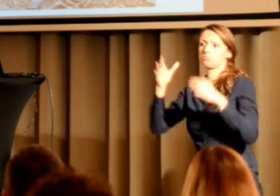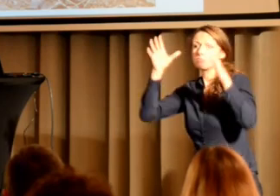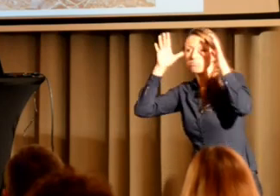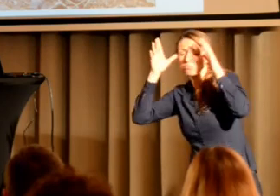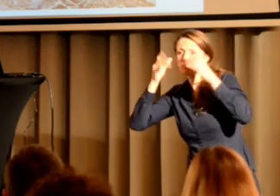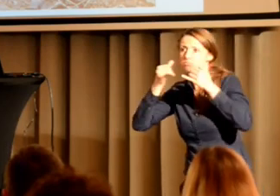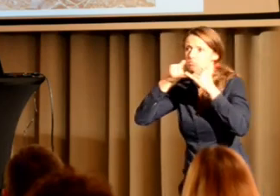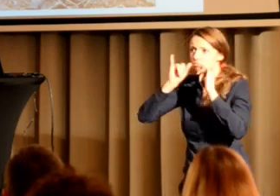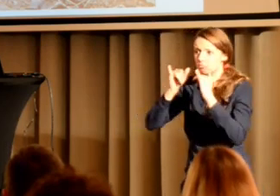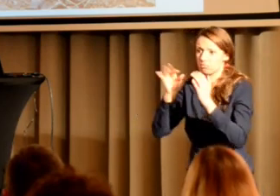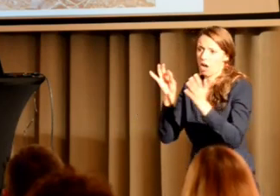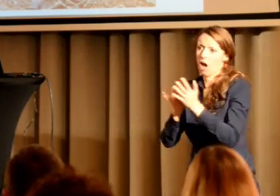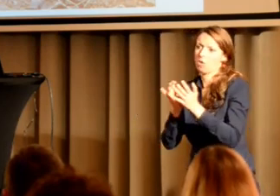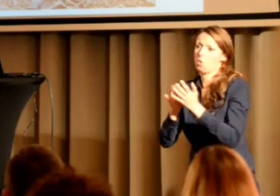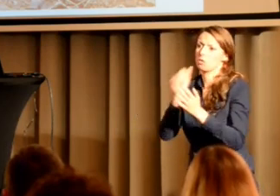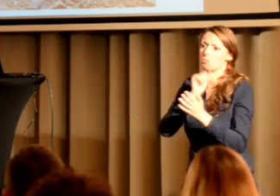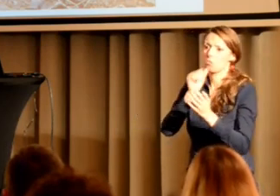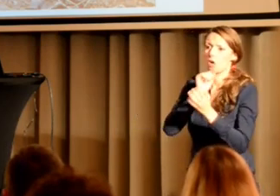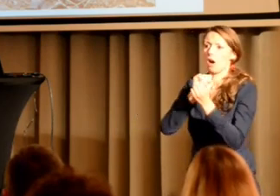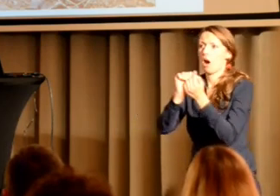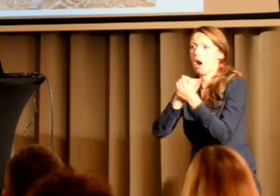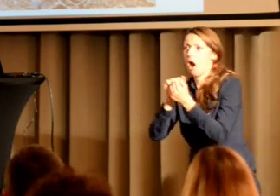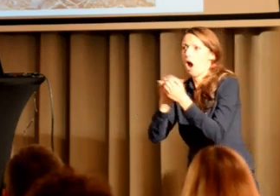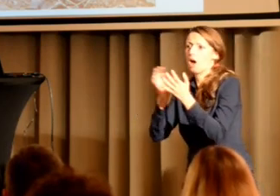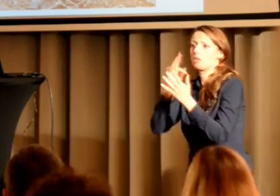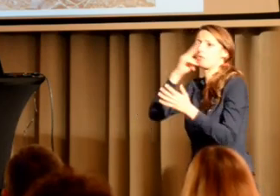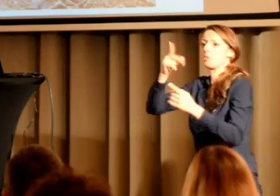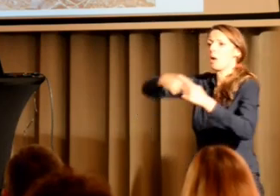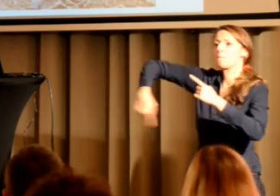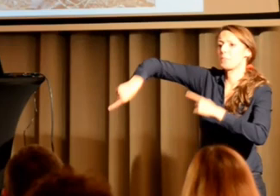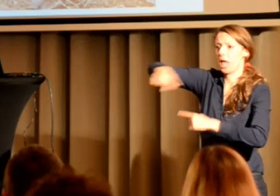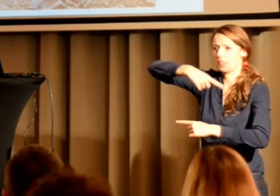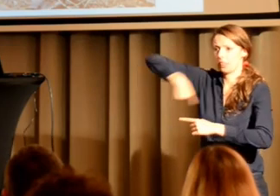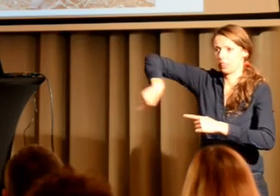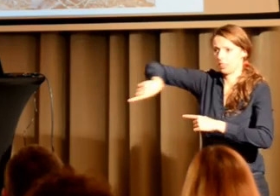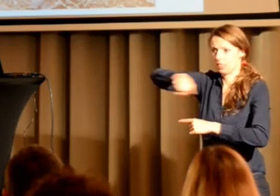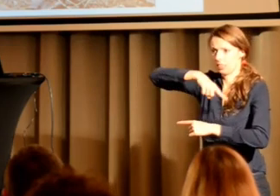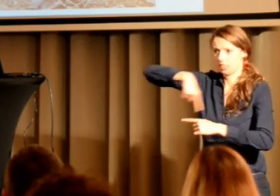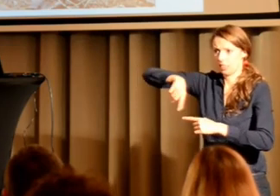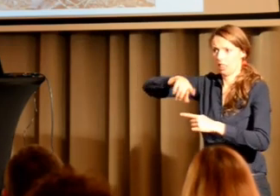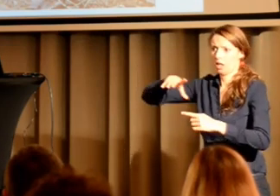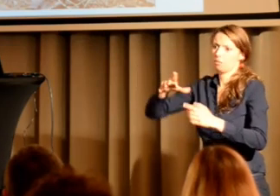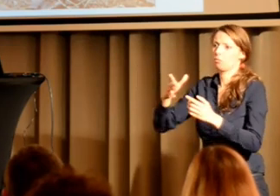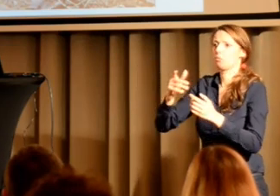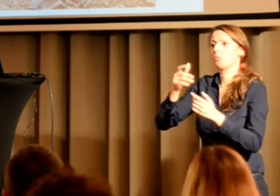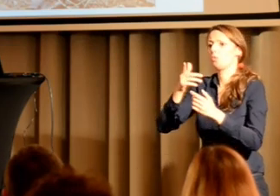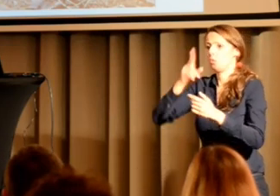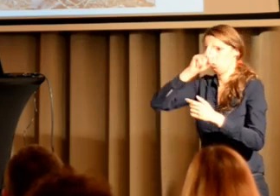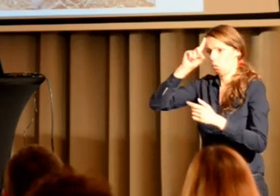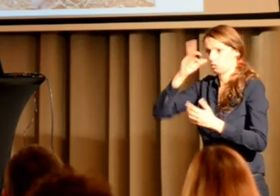dziki. Najczęściej na dziki właśnie takie pętle są zostawiane, a wilki chodzą z tymi ścieżkami